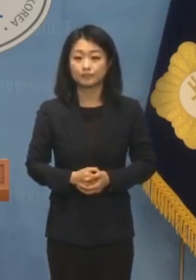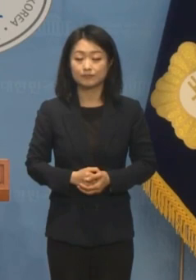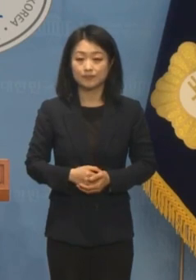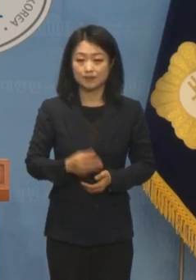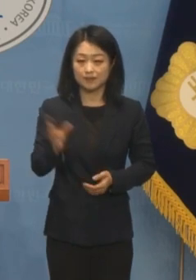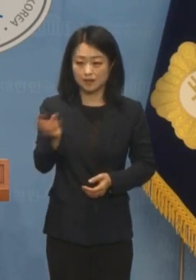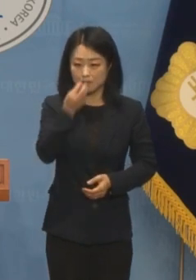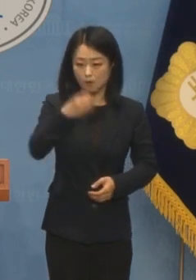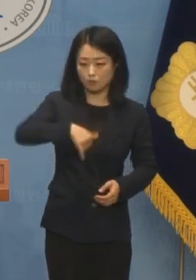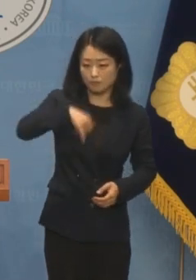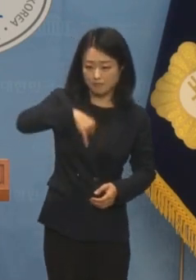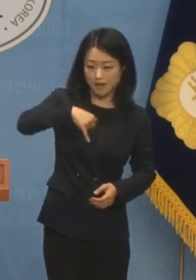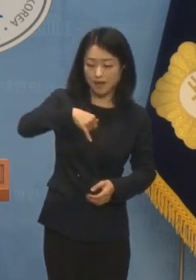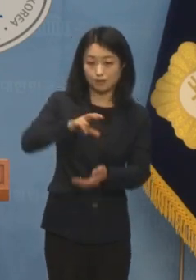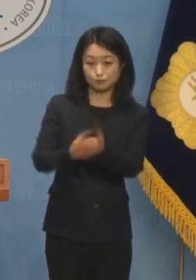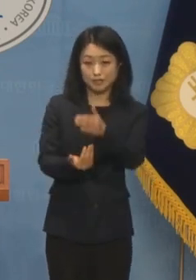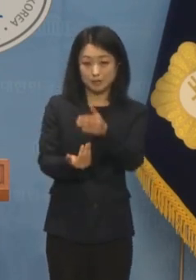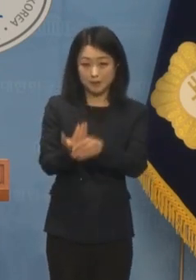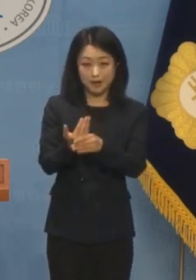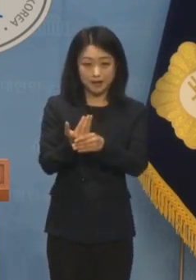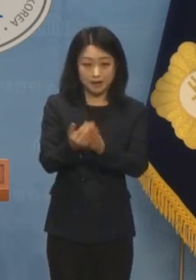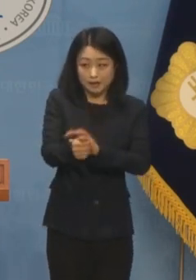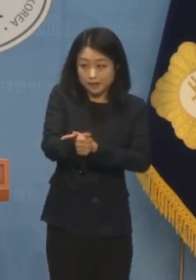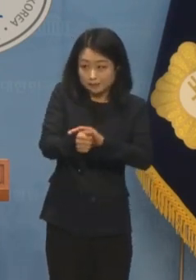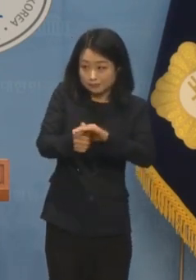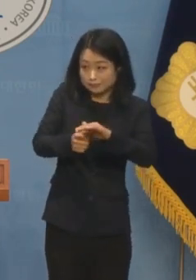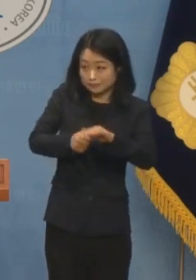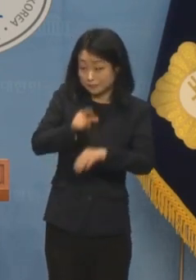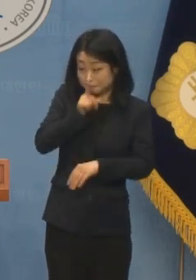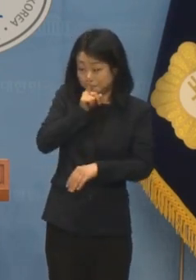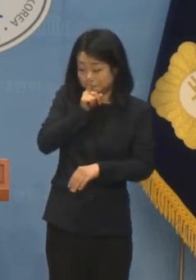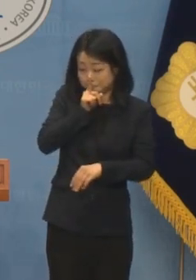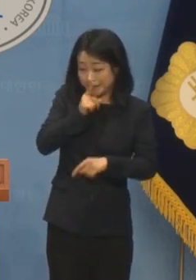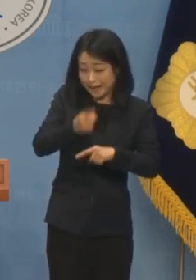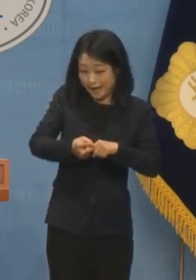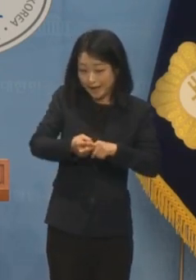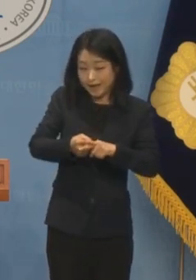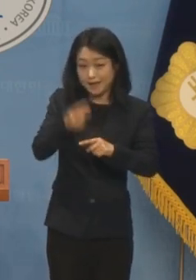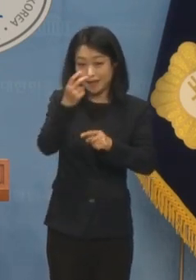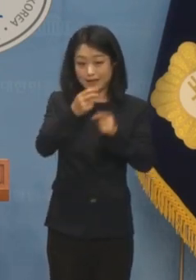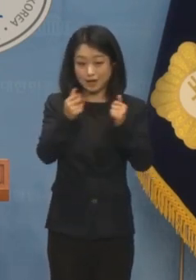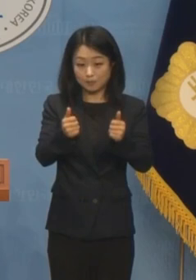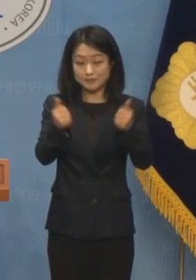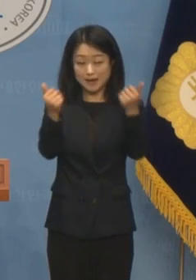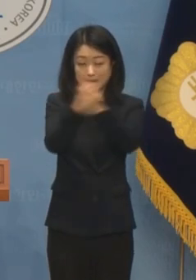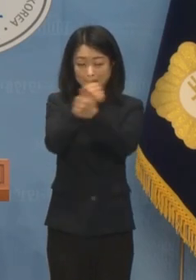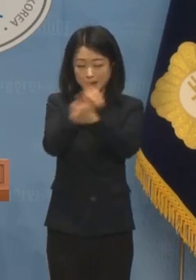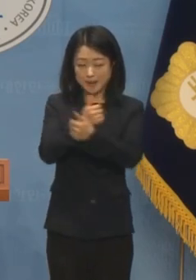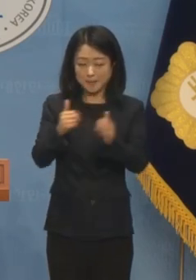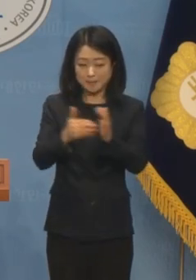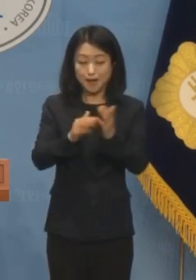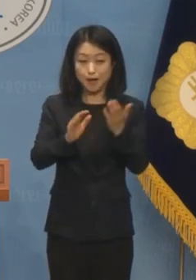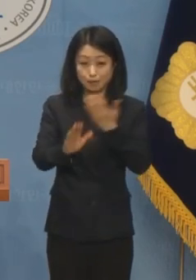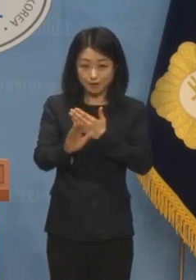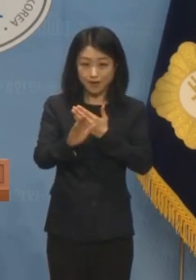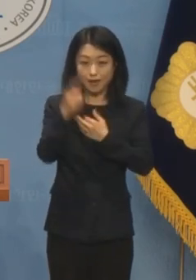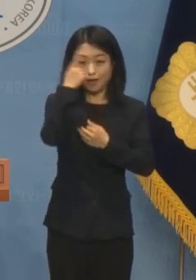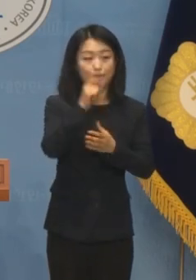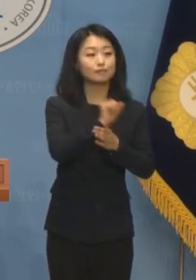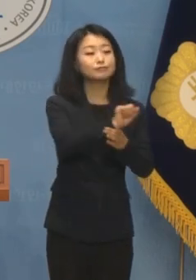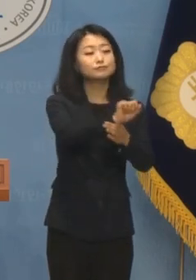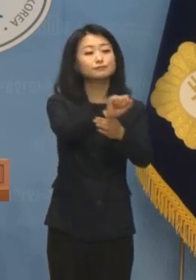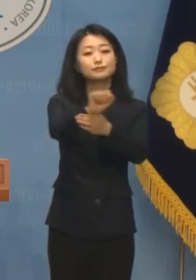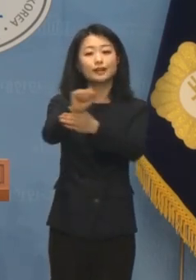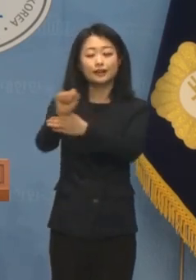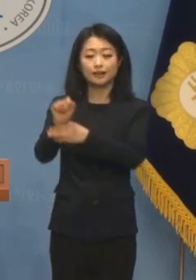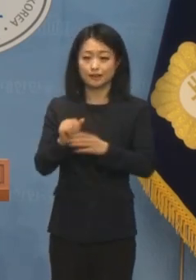명품백 수수 의혹이 불거지자 꽁꽁 숨었던 김건희 여사가 검찰 인사 이후 광폭 행보를 보이고 있습니다.